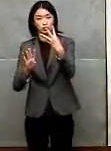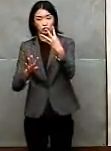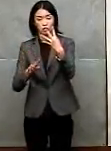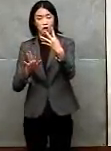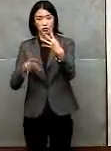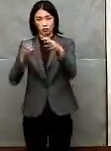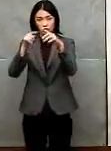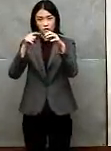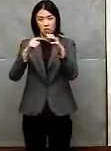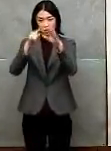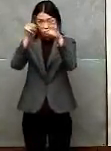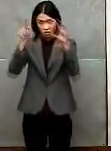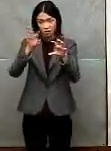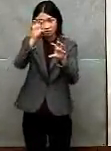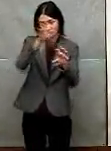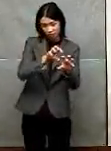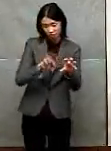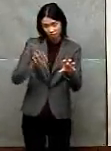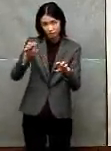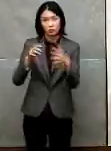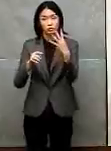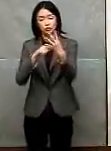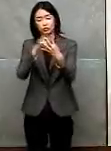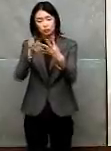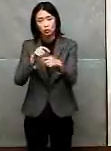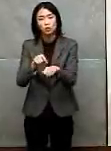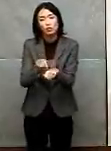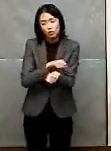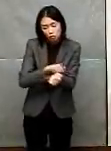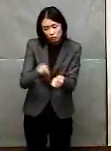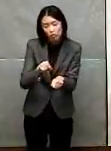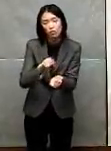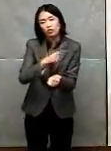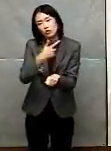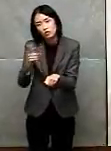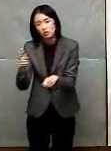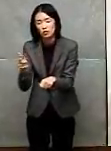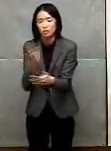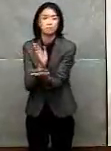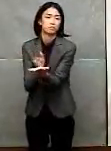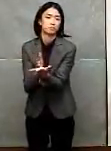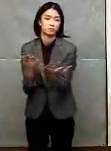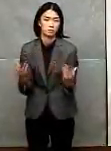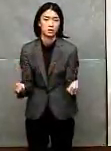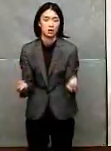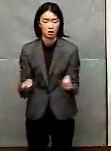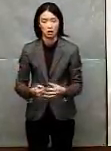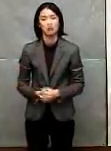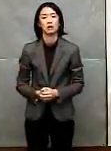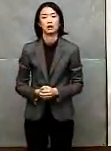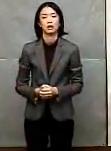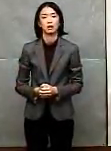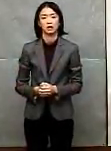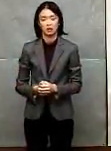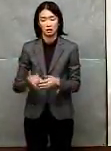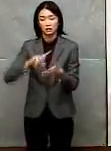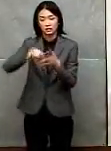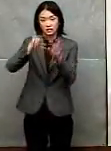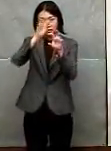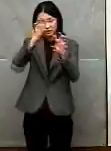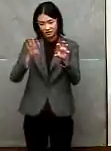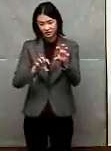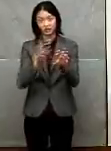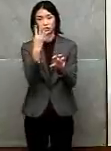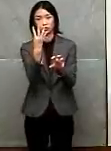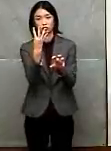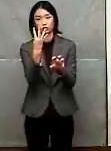山形の特徴とかですね、そういったことを私はお話し申し上げました。その4ブロックというの